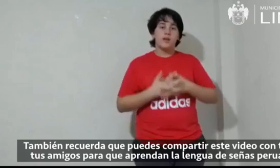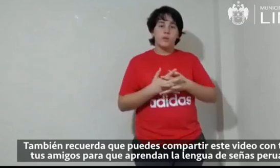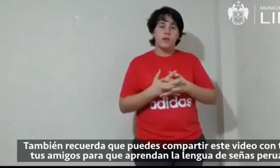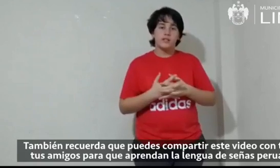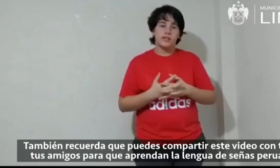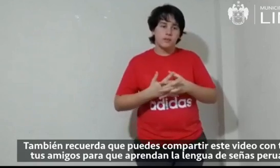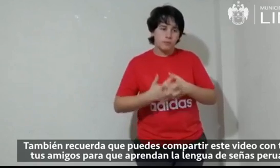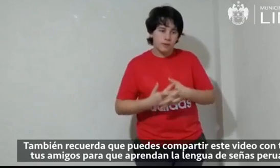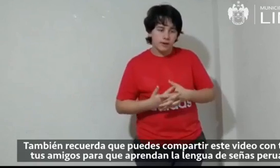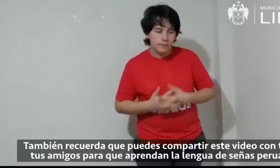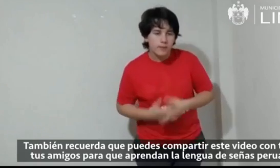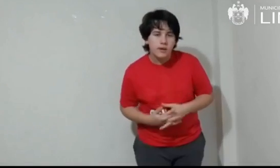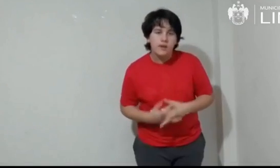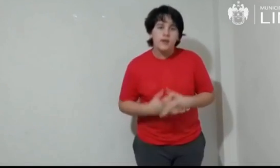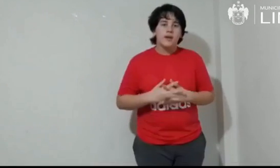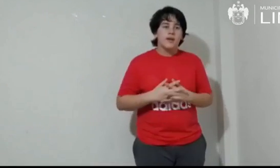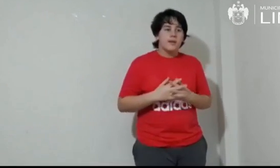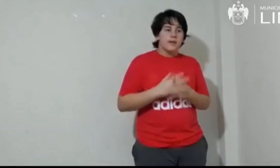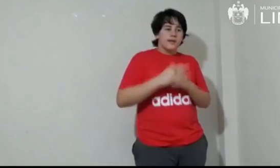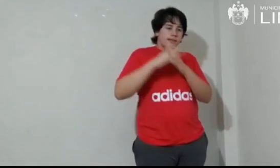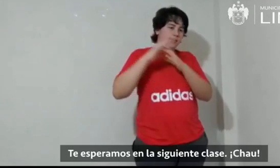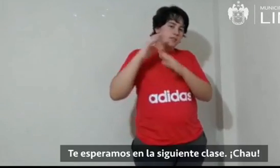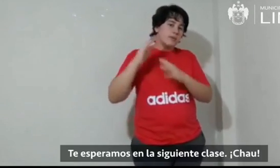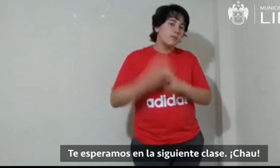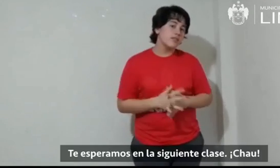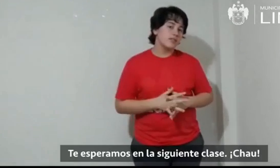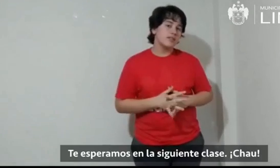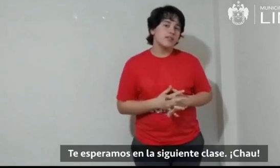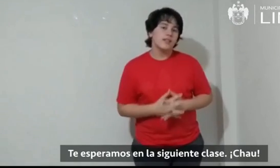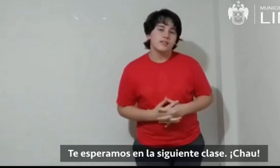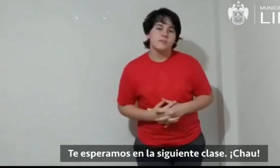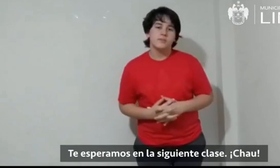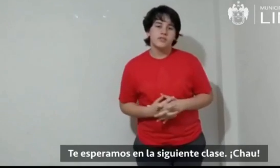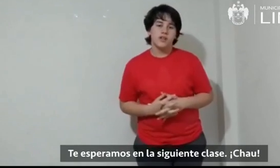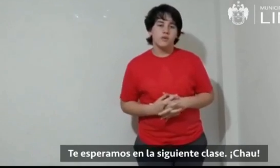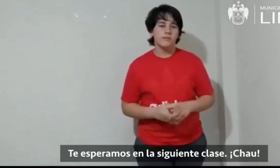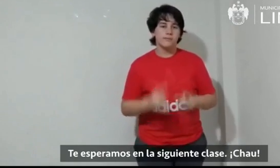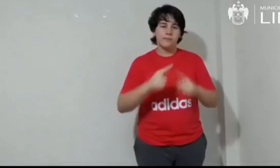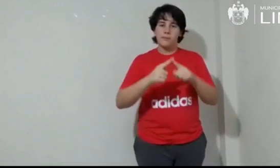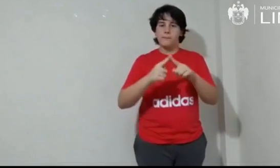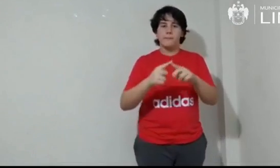lengua de señas peruana. Cómo, cuándo, dónde. Te esperamos en la siguiente clase y muchas otras preguntas.